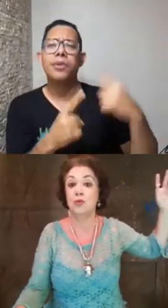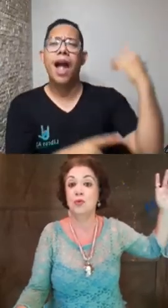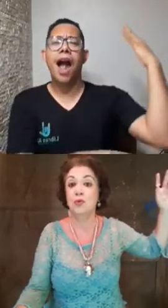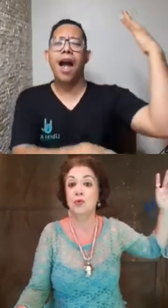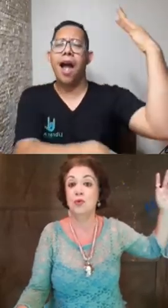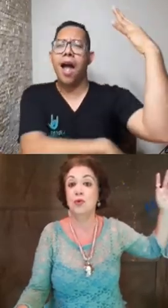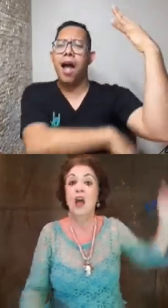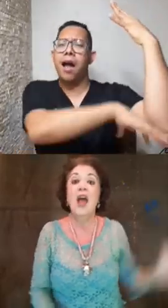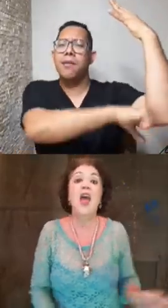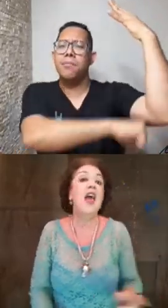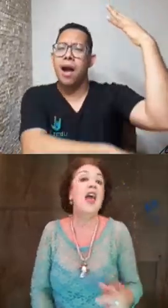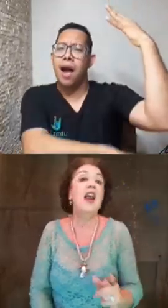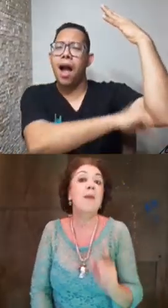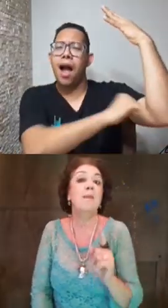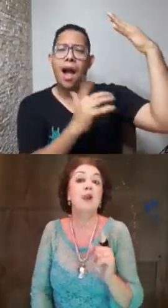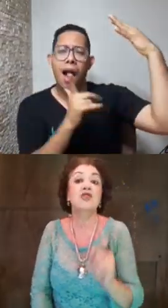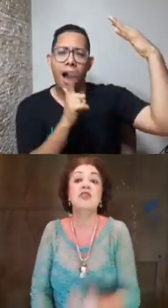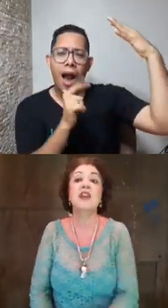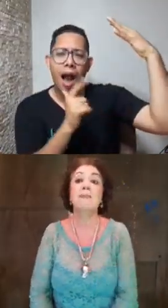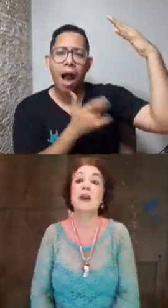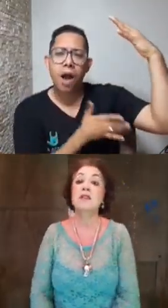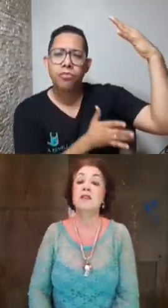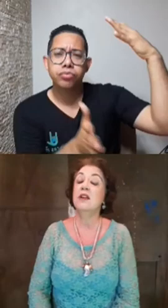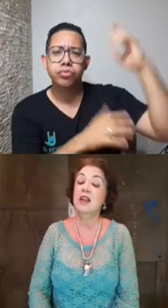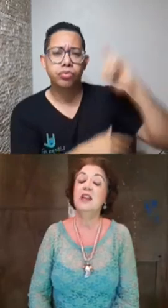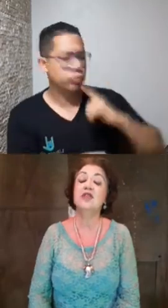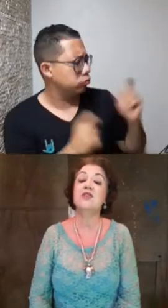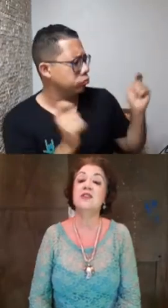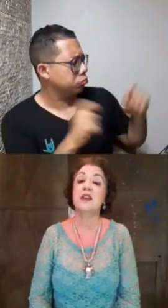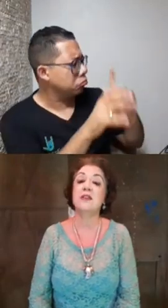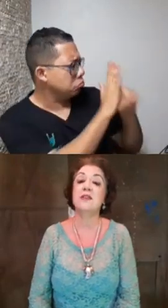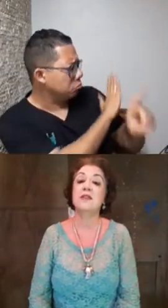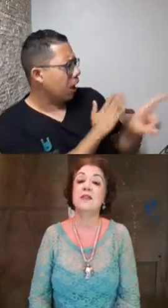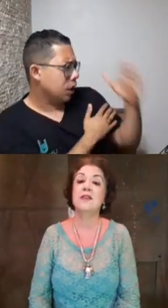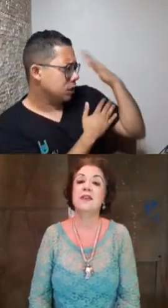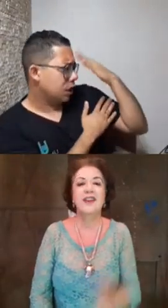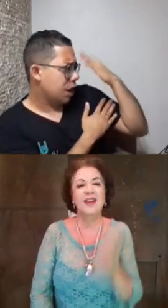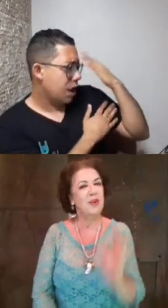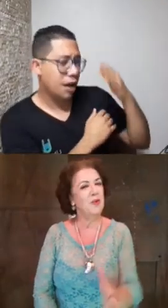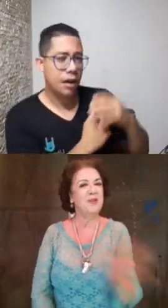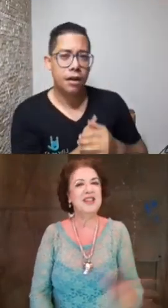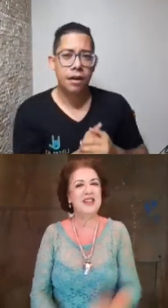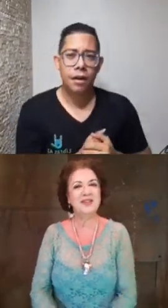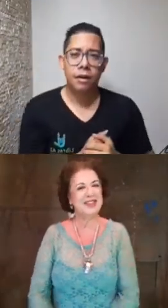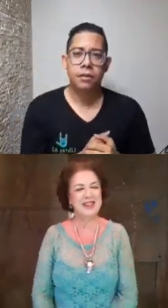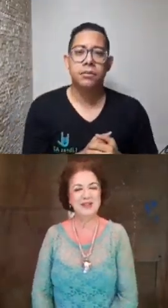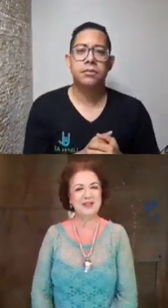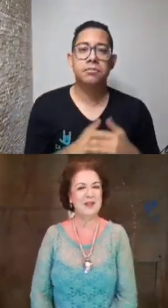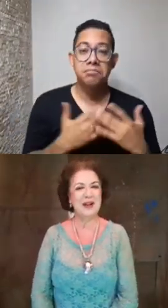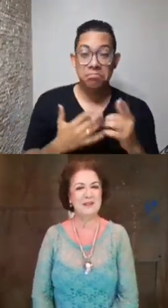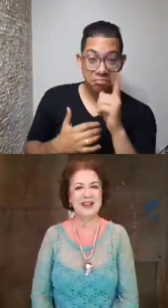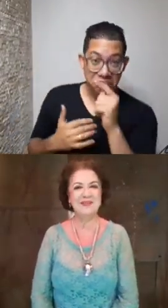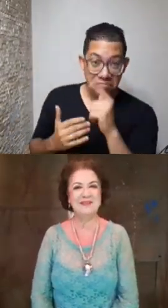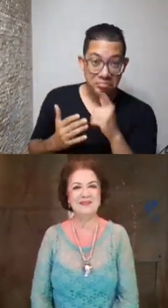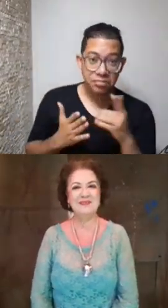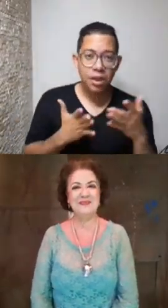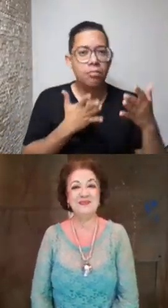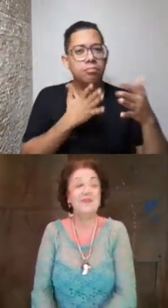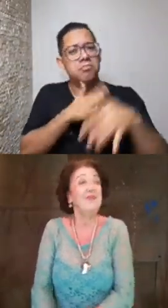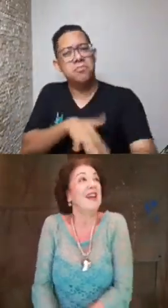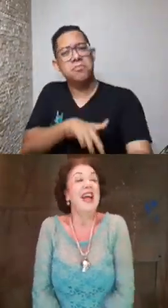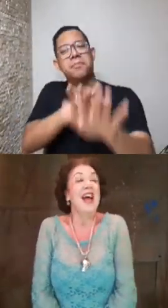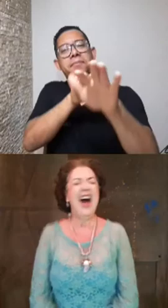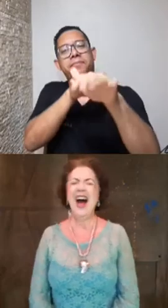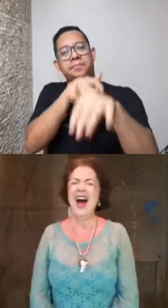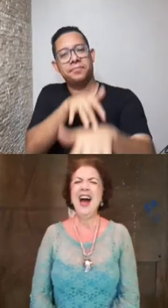vento. Ela pode saber e lhe dizer. E o riozinho seguiu o seu caminho.